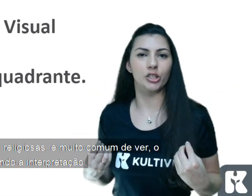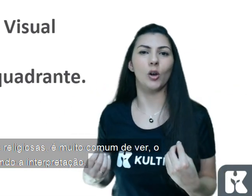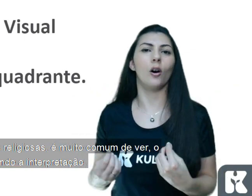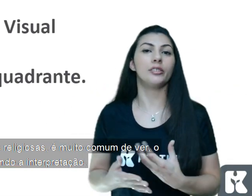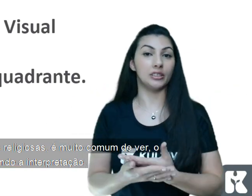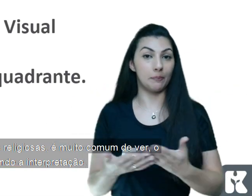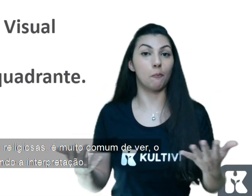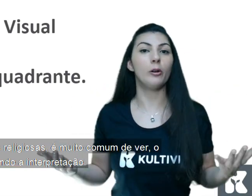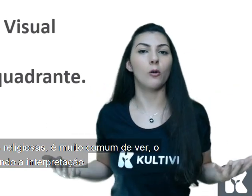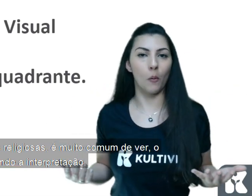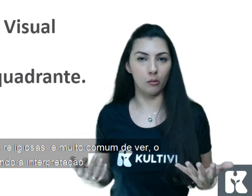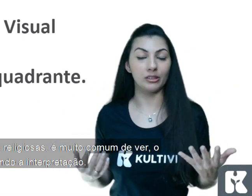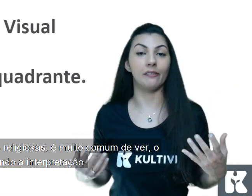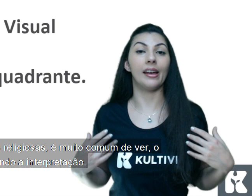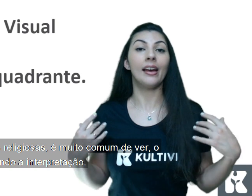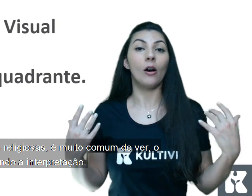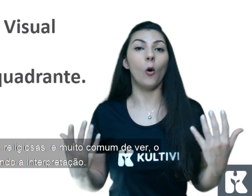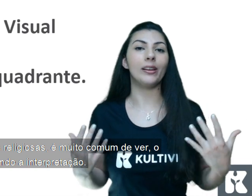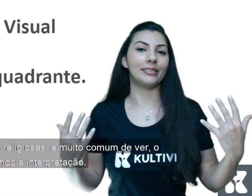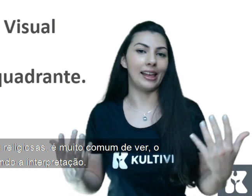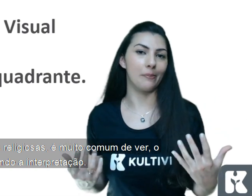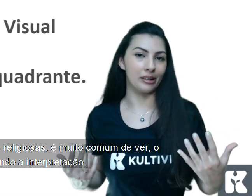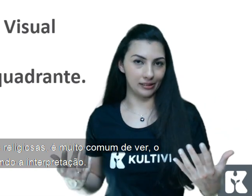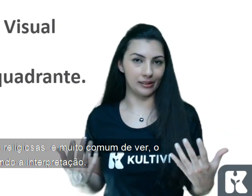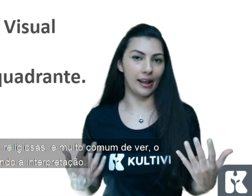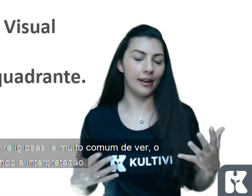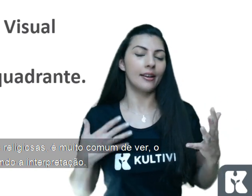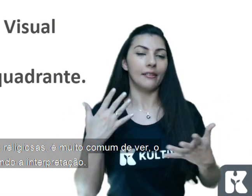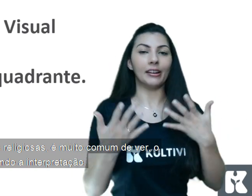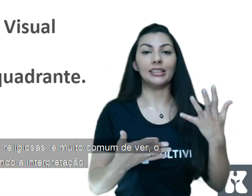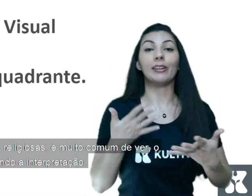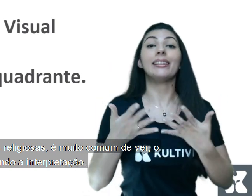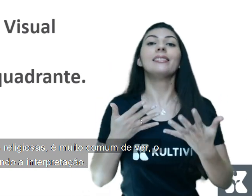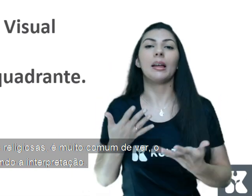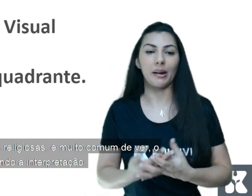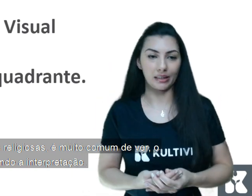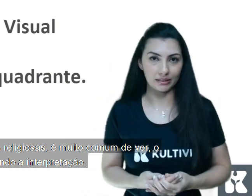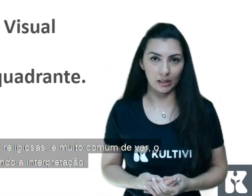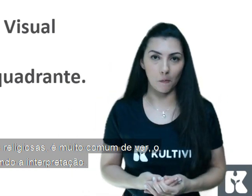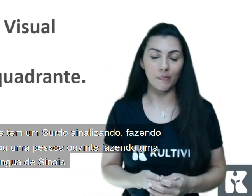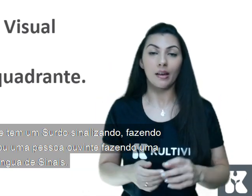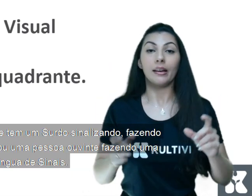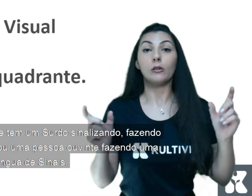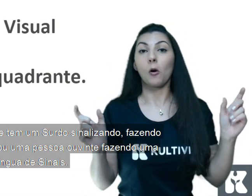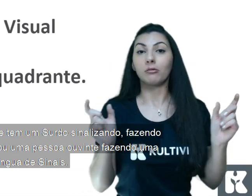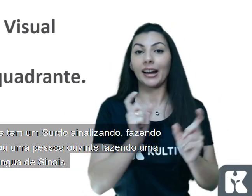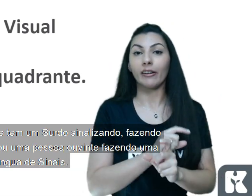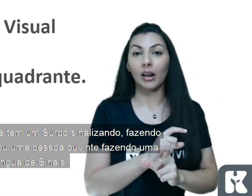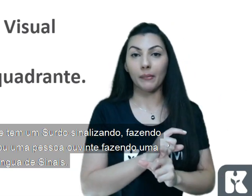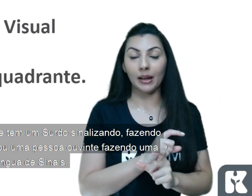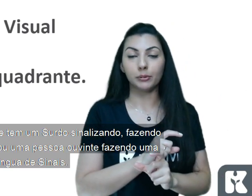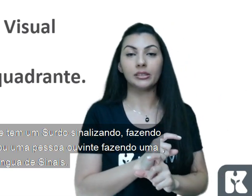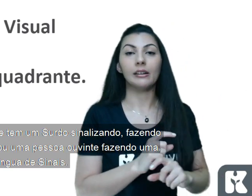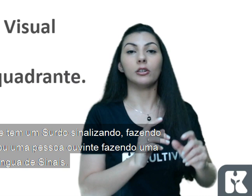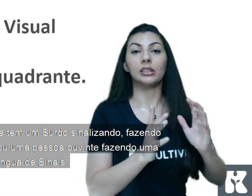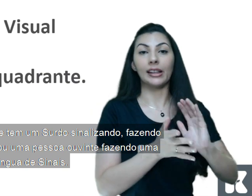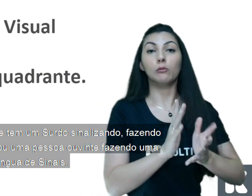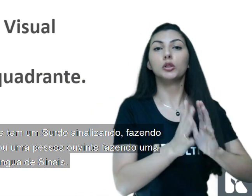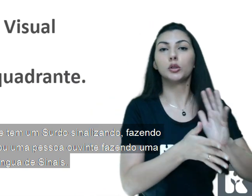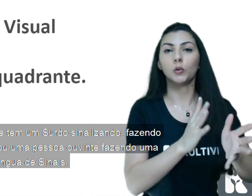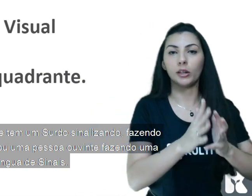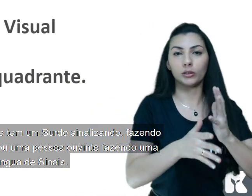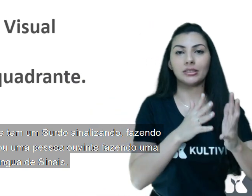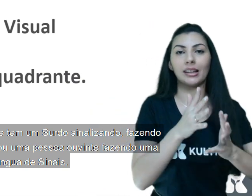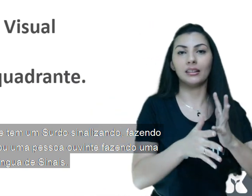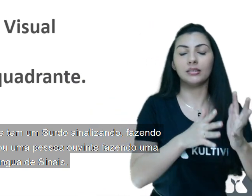instituições religiosas. É muito comum de ver o intérprete, né, fazendo a interpretação. E o contrário também é possível. Se tem